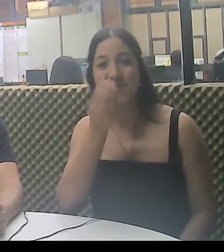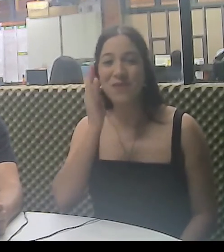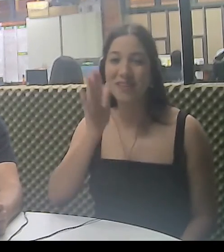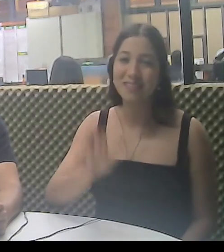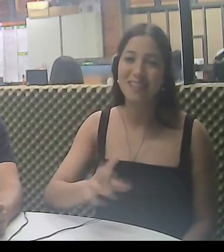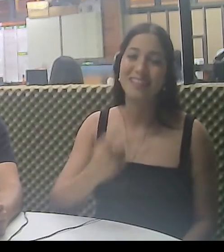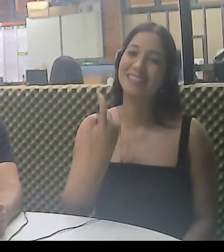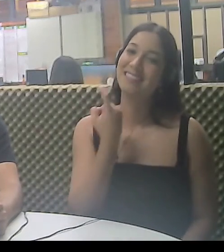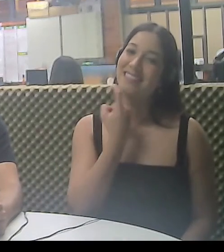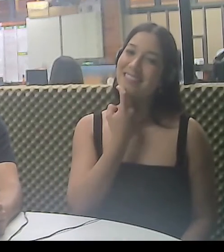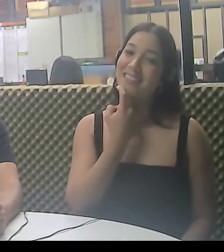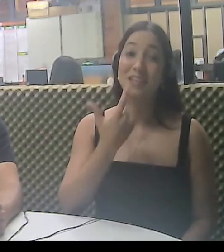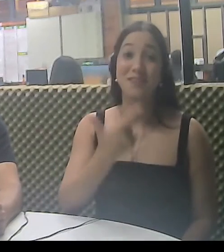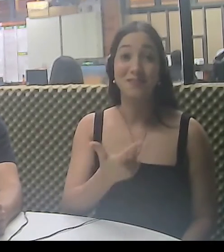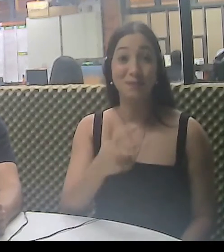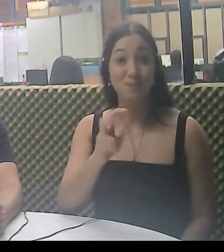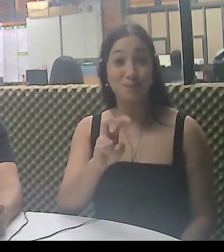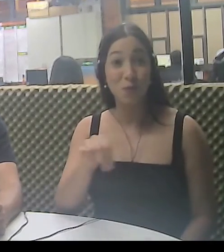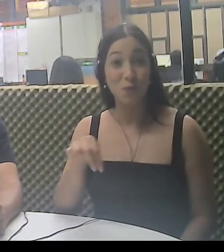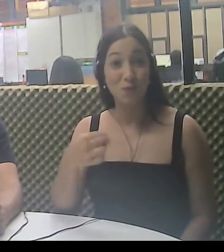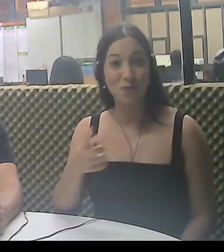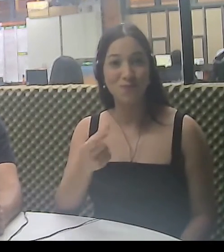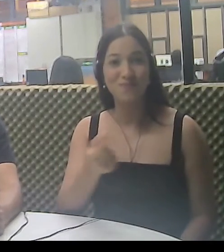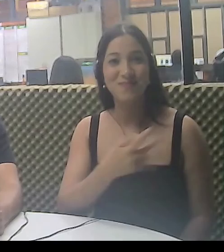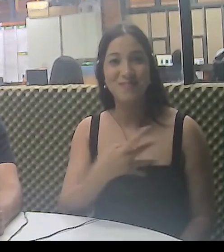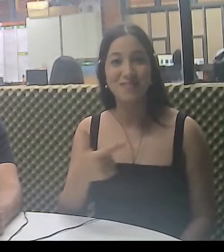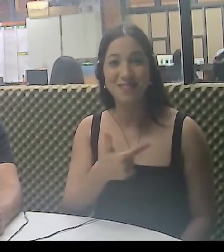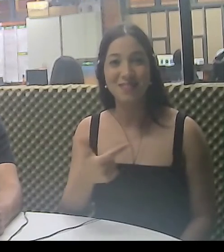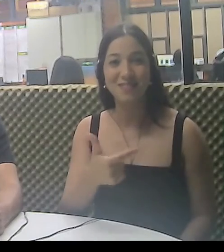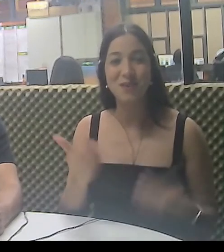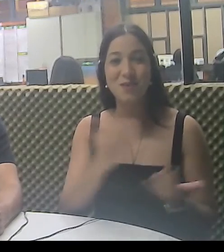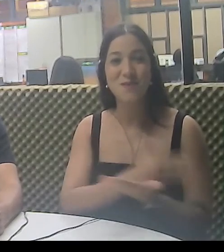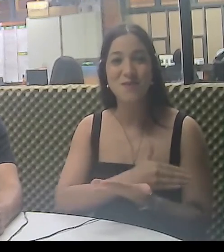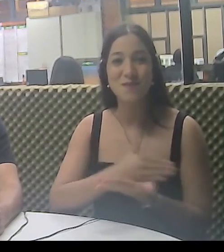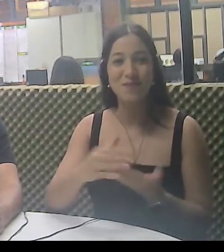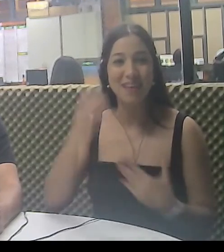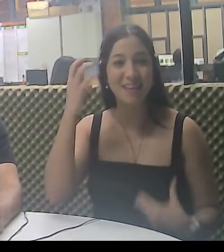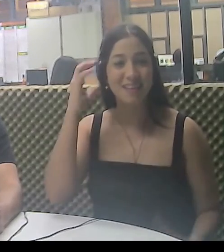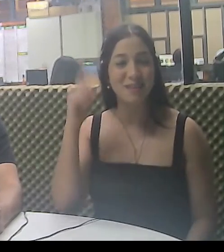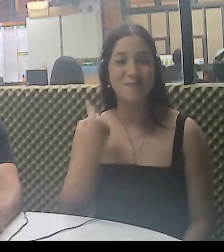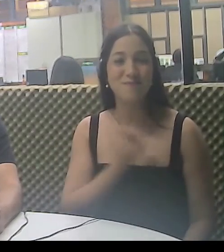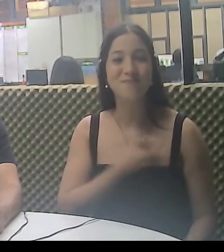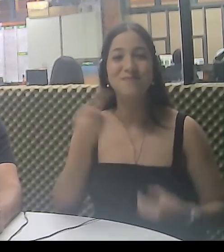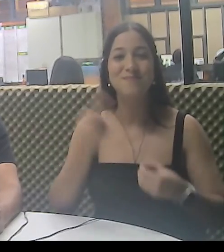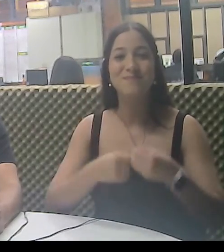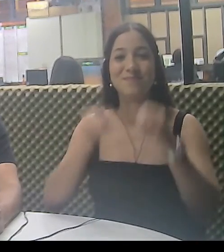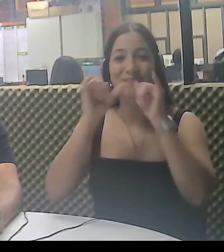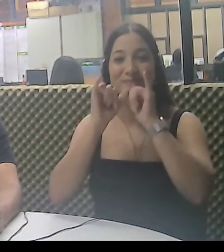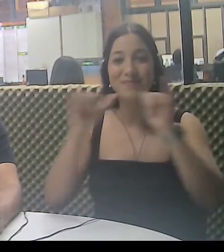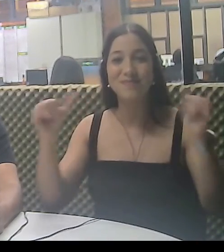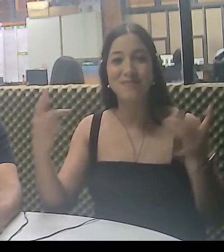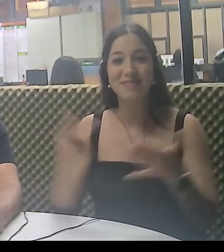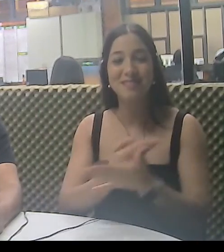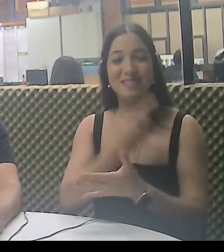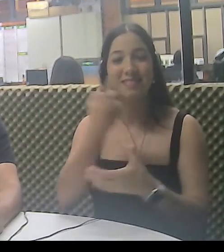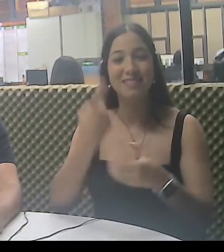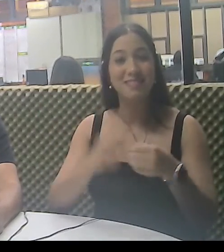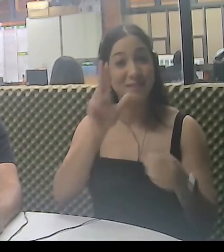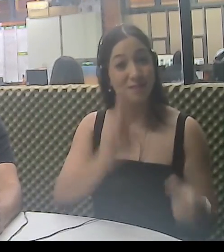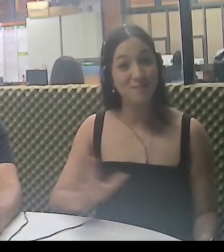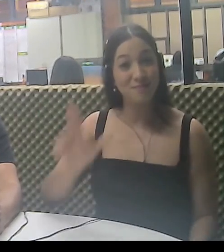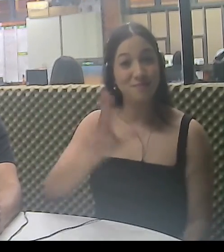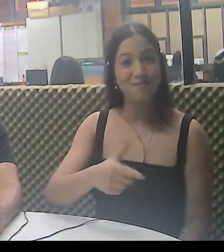tarde. Hoje é sexta-feira, dia 25 de novembro de 2022. Está no ar a Rádio Nossa Cidade com um boletim de notícias sobre o que de